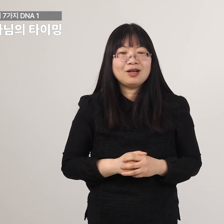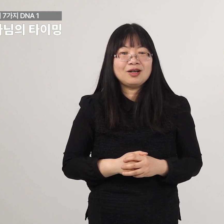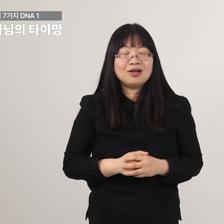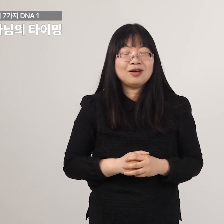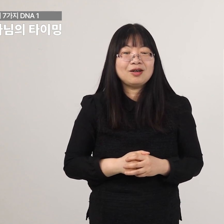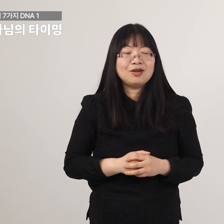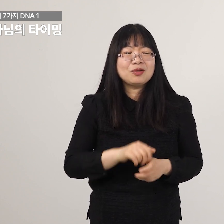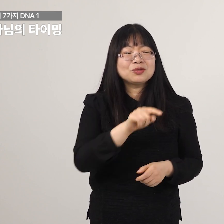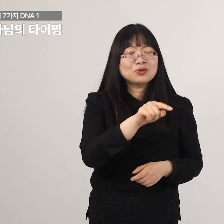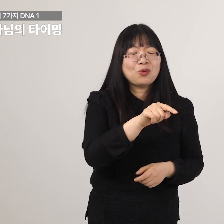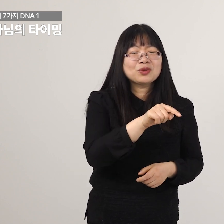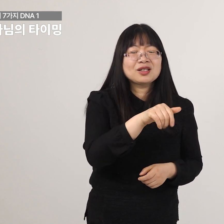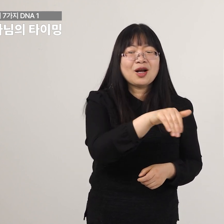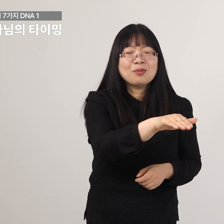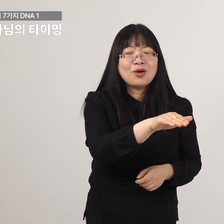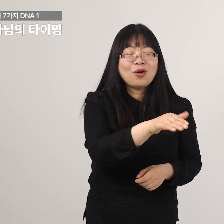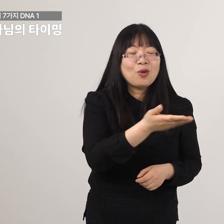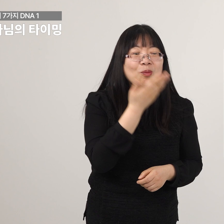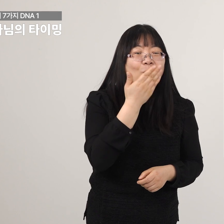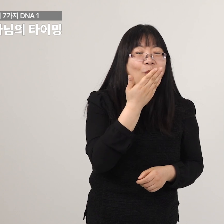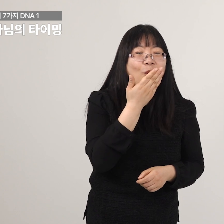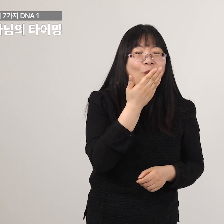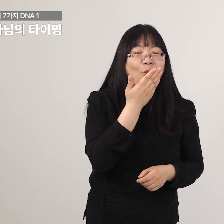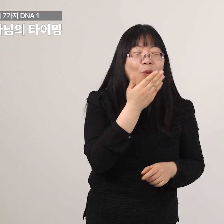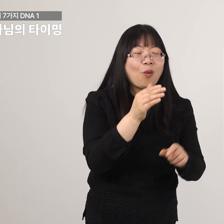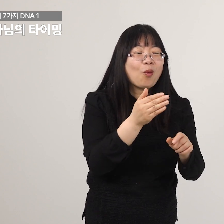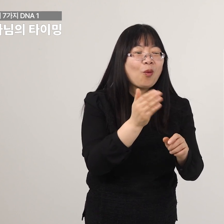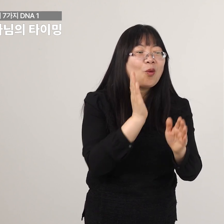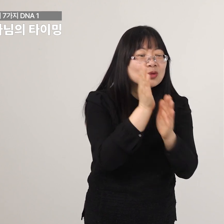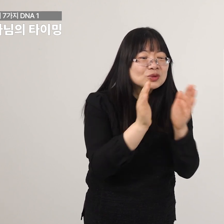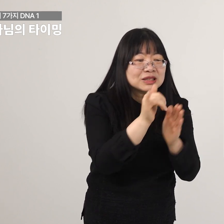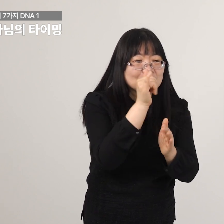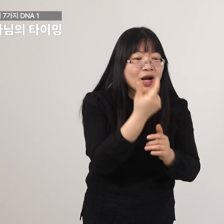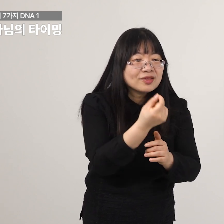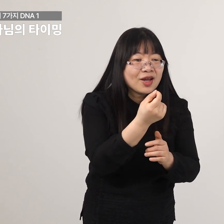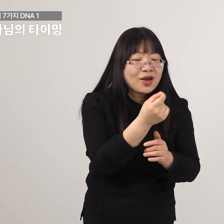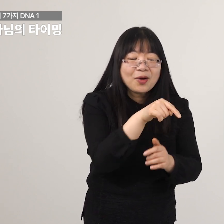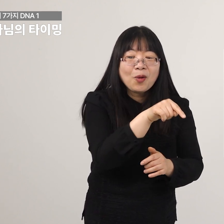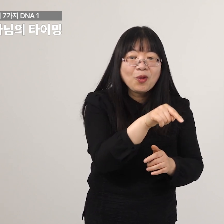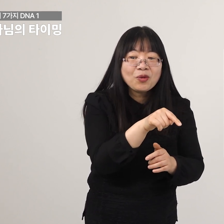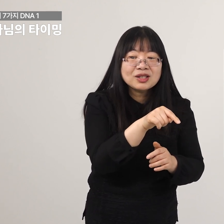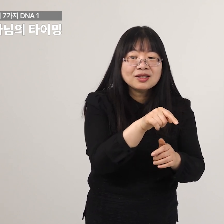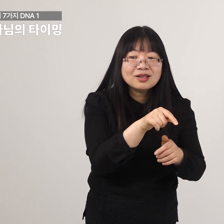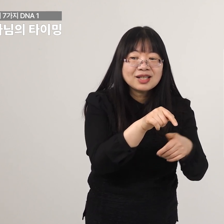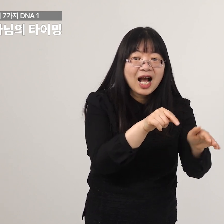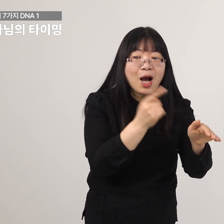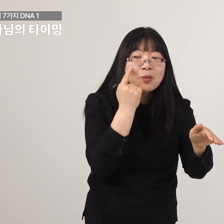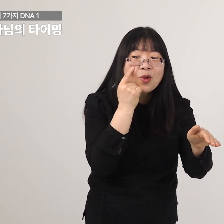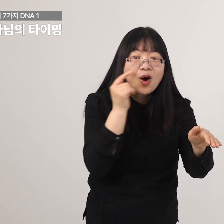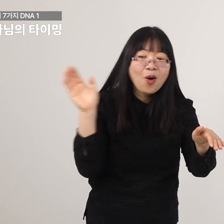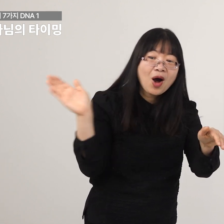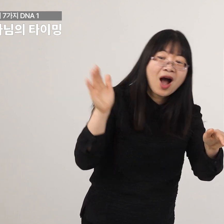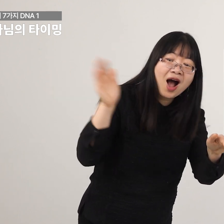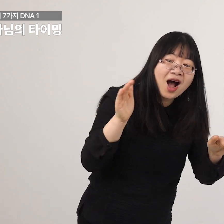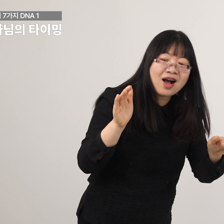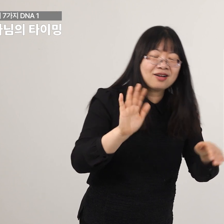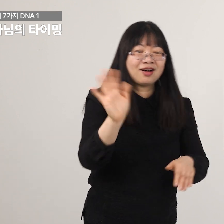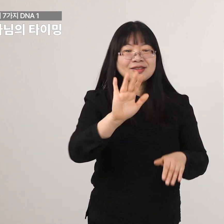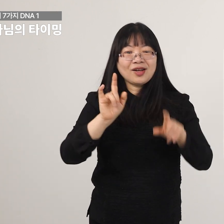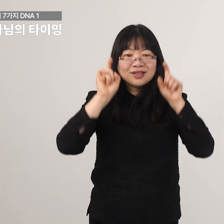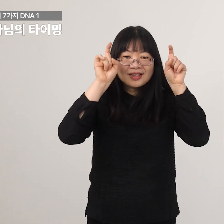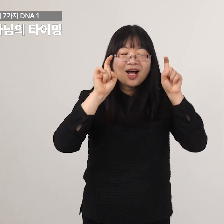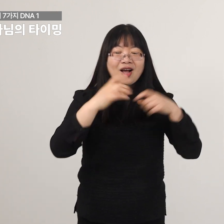저쪽 가면 좀 먹잇감이 있을 것 같은데요. 저쪽으로 가볼까요? 양이 그럴 수 있어요? 양은